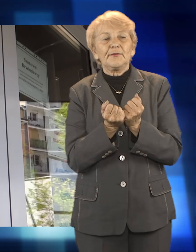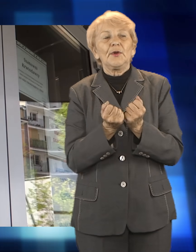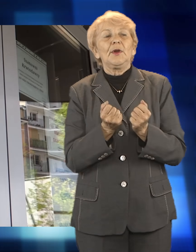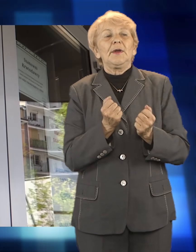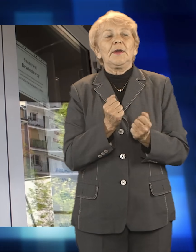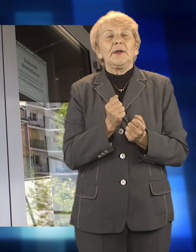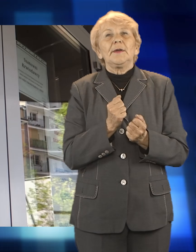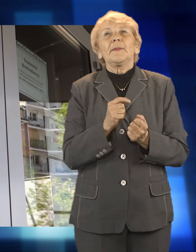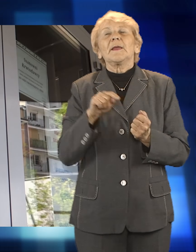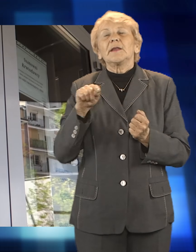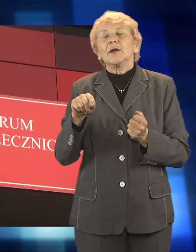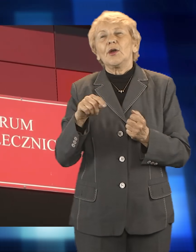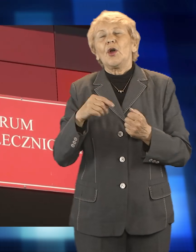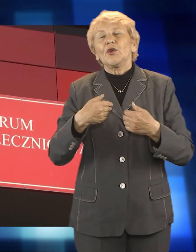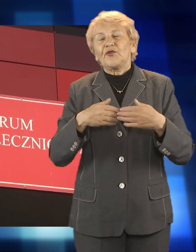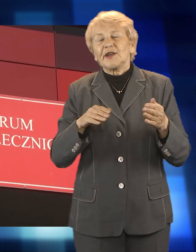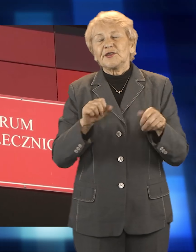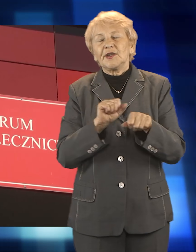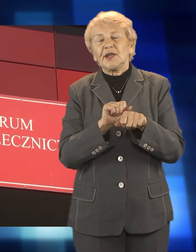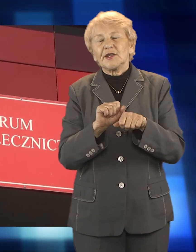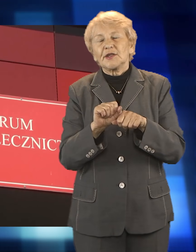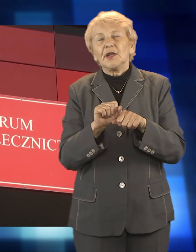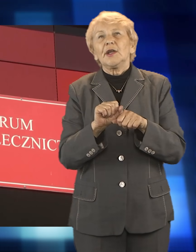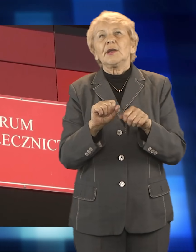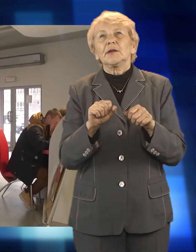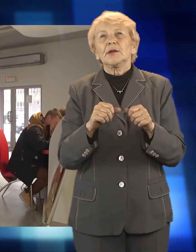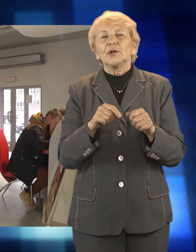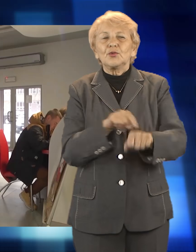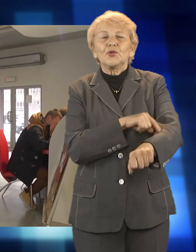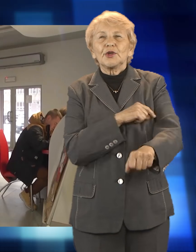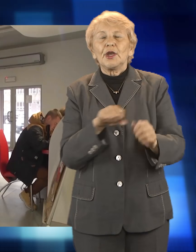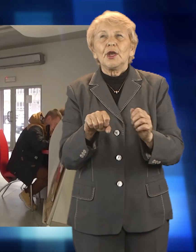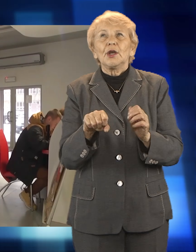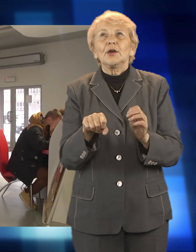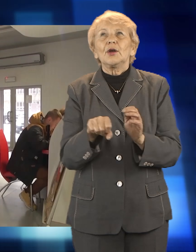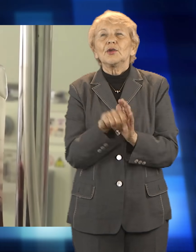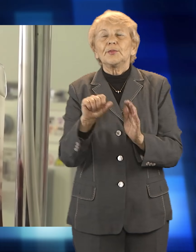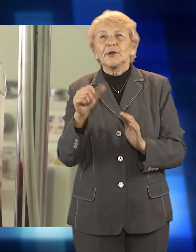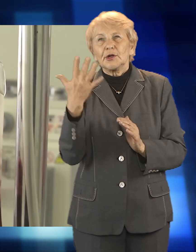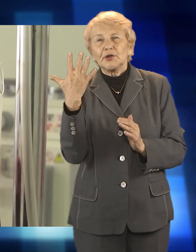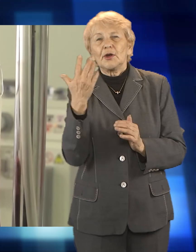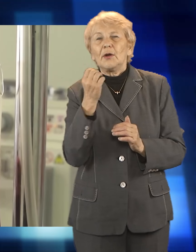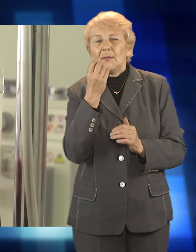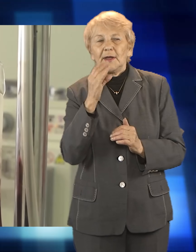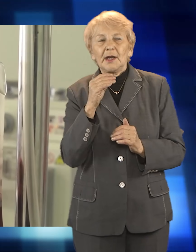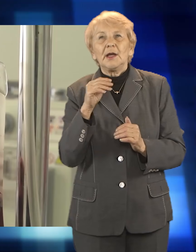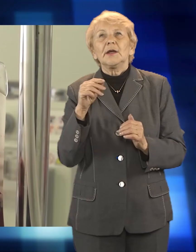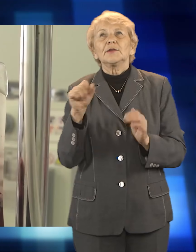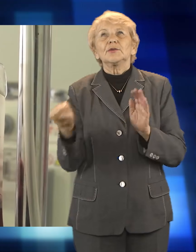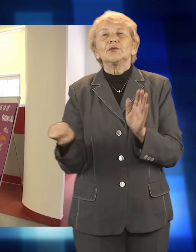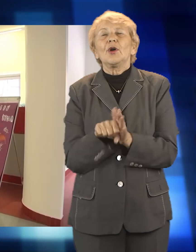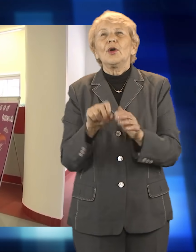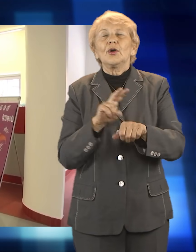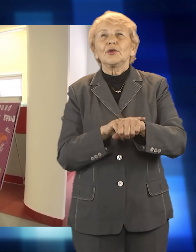krwią widok z ulicy sienkiewicza wydłużać swoje godziny otwarcia od piątego maja bowiem środę i czwartek i będzie on zaczyna do godziny siedemnastej oddać krew